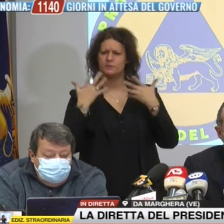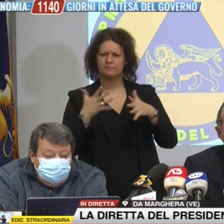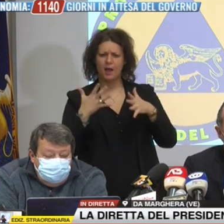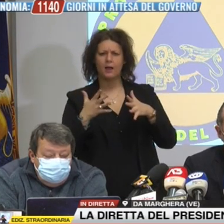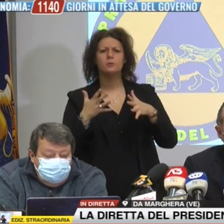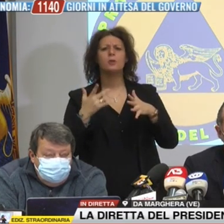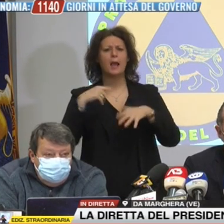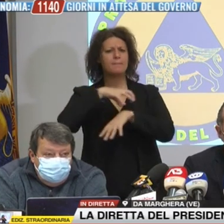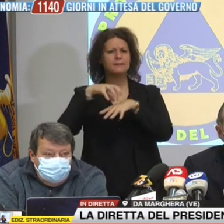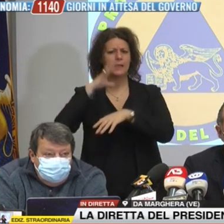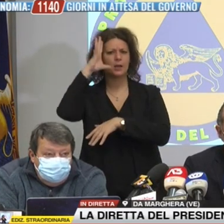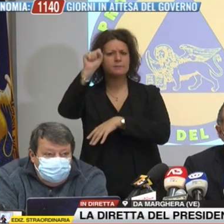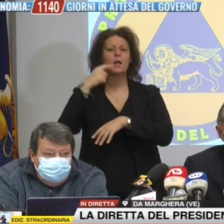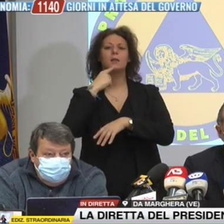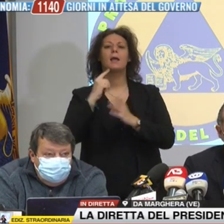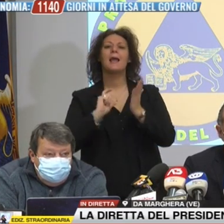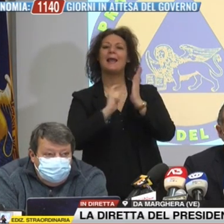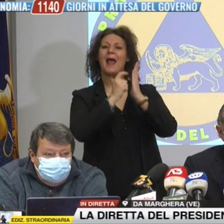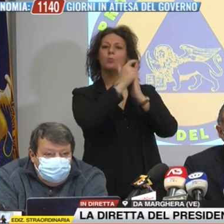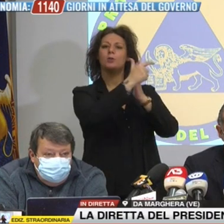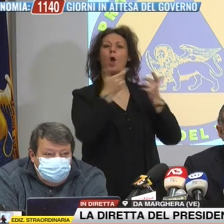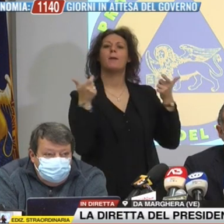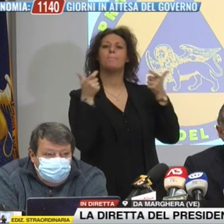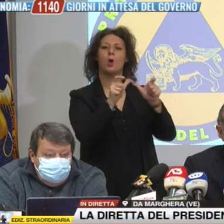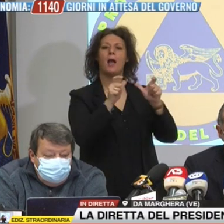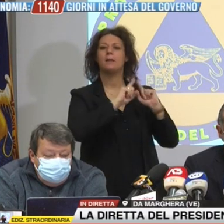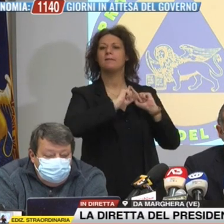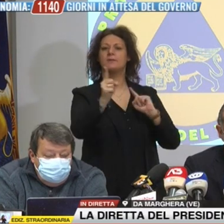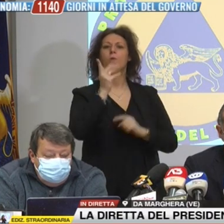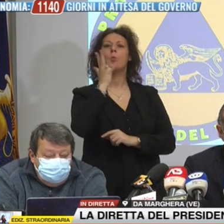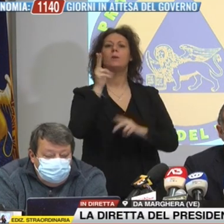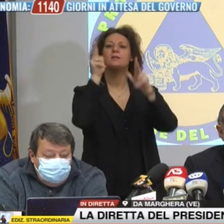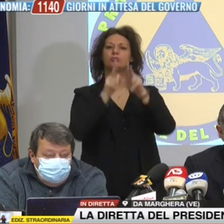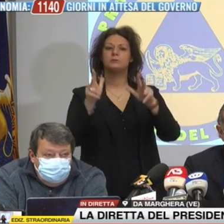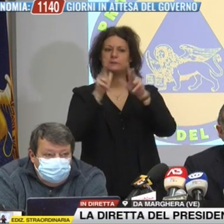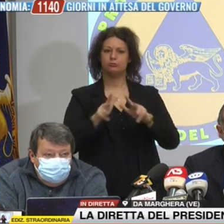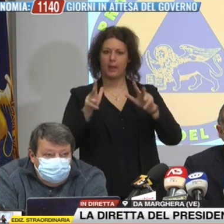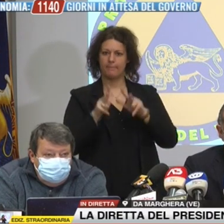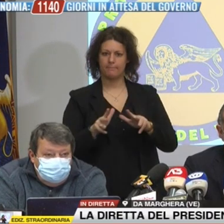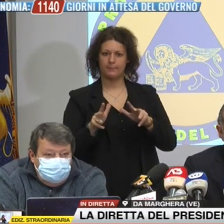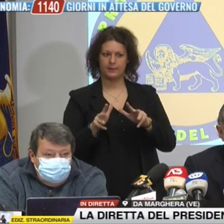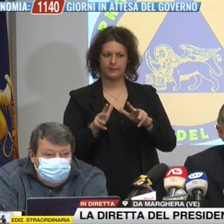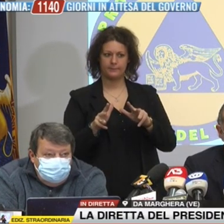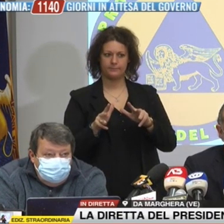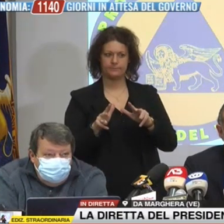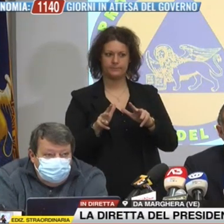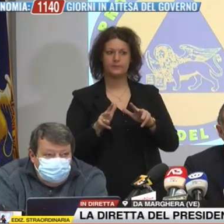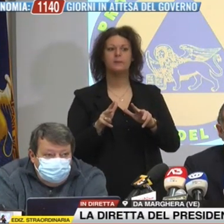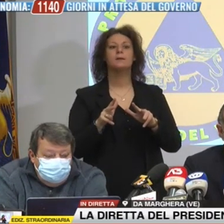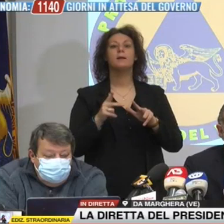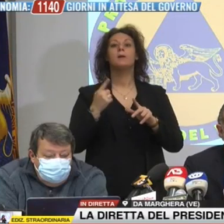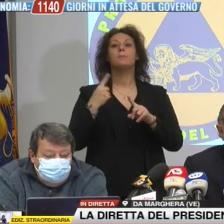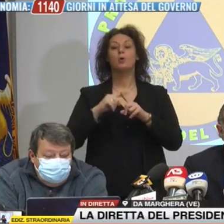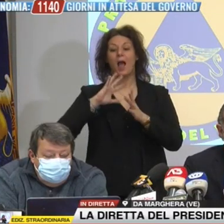dell'Università bloccano la graduatoria almeno fino al 15 dicembre. La presa in servizio sarebbe il 30 dicembre. Poi ci sono gli altri 9.000 che restano